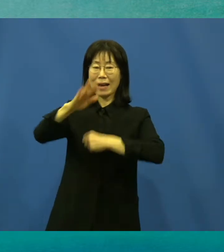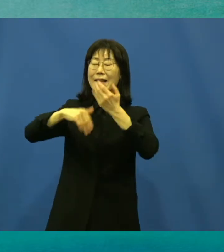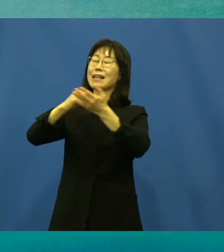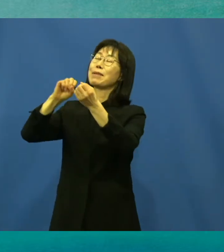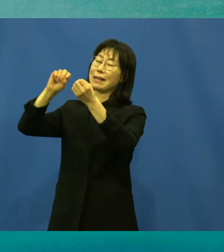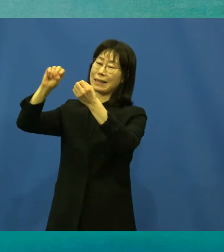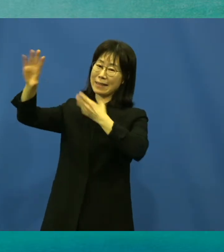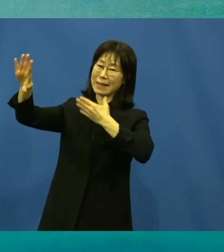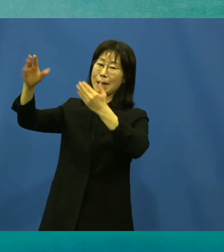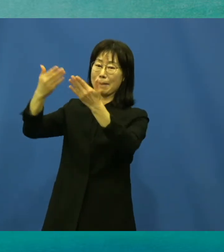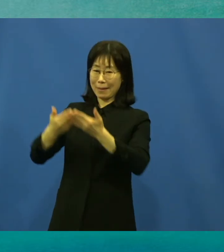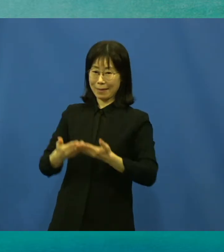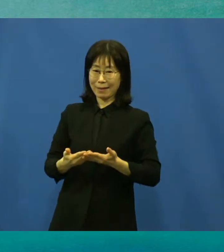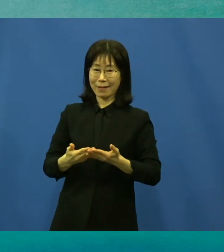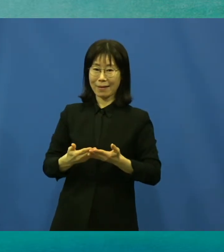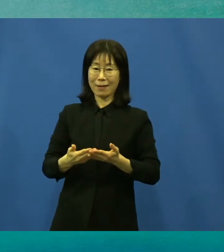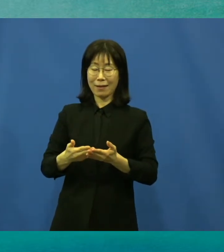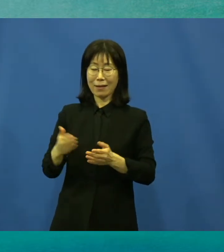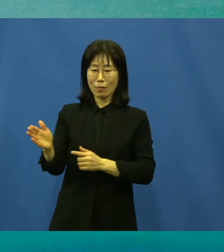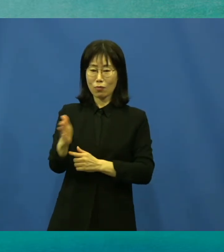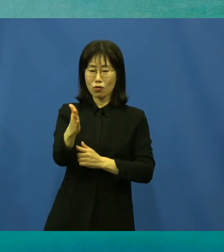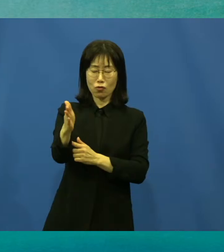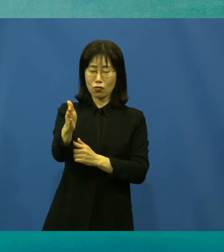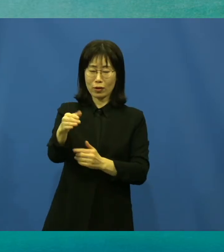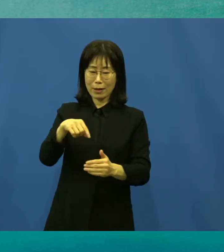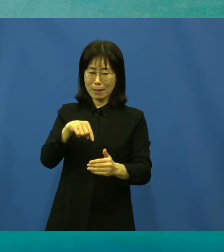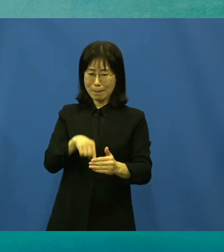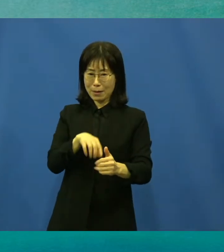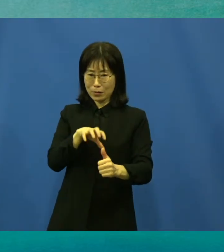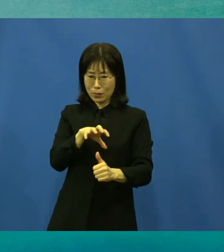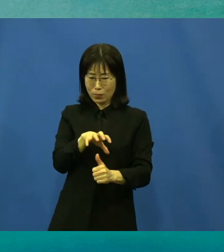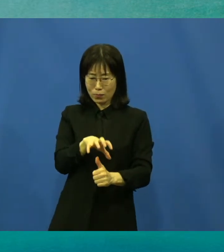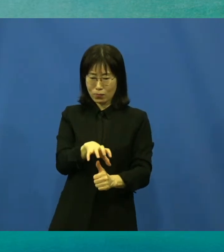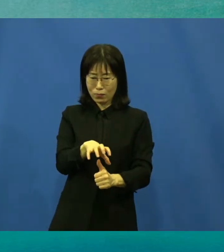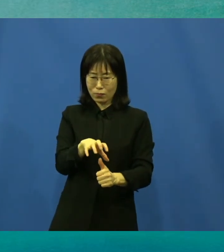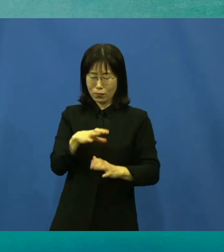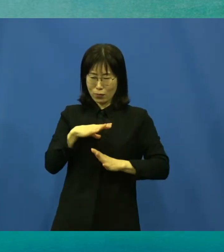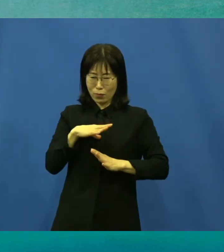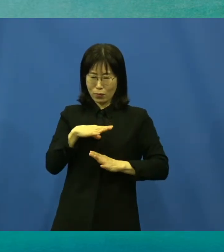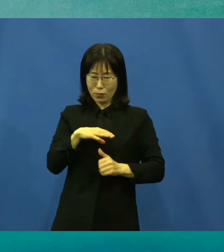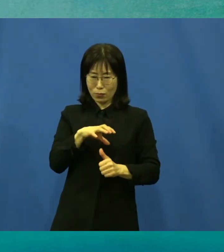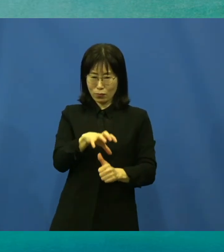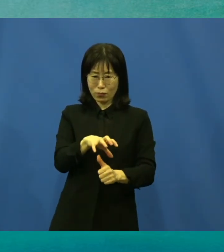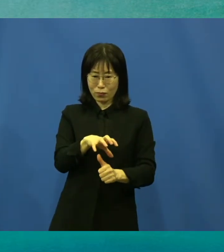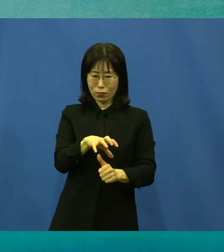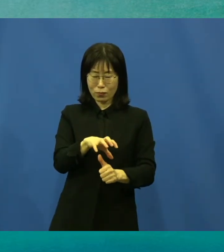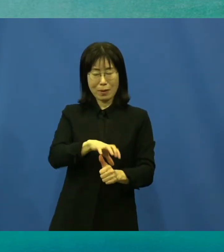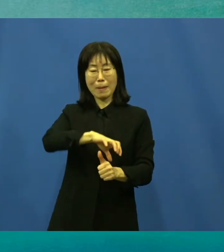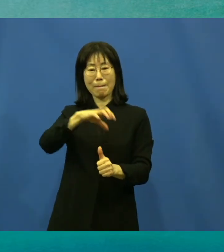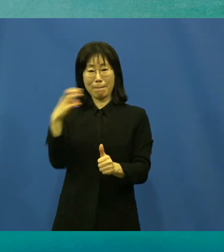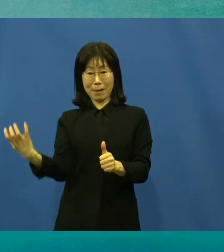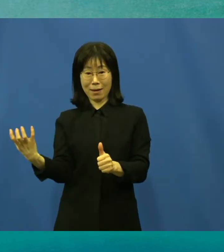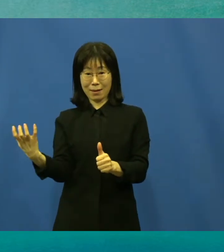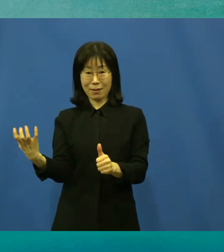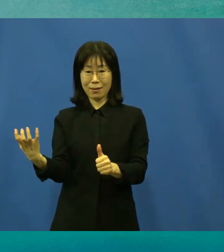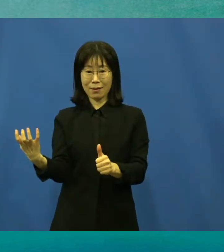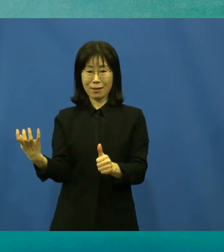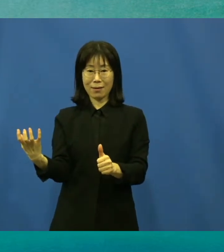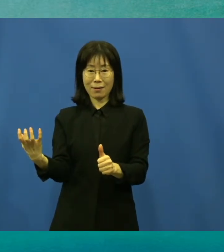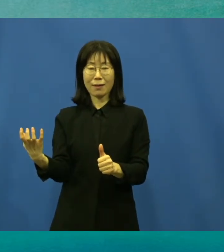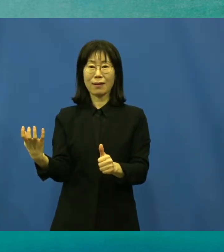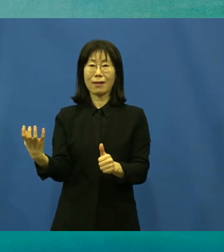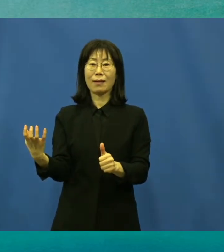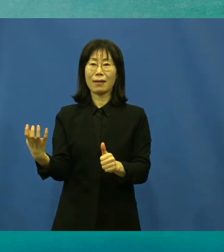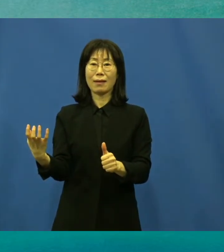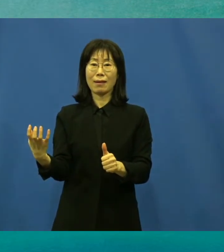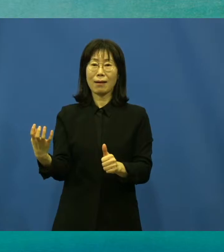물고기 뱃속에서의 생활의 끝입니다. 하나님이 요나의 기도를 들으셨습니다. 더 이상 물고기 뱃속에 요나가 있어야